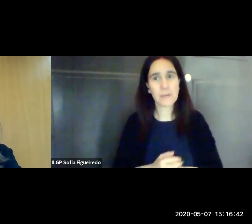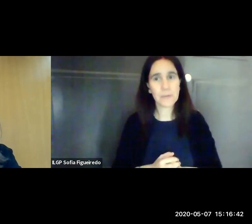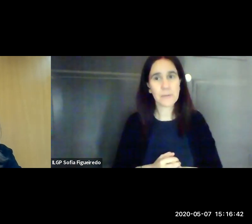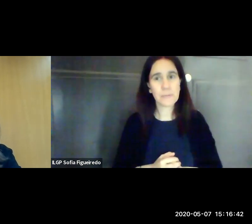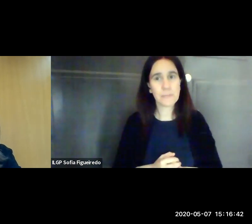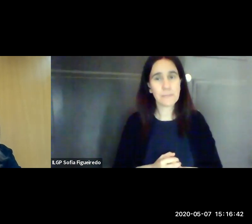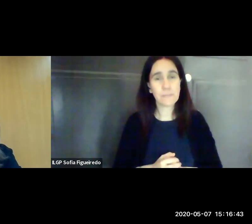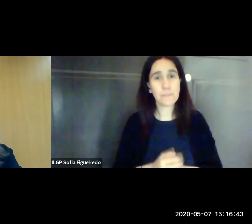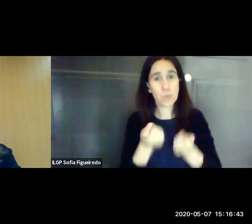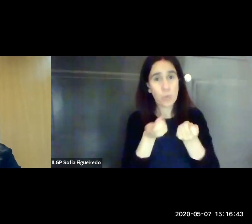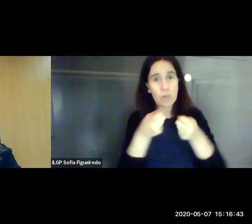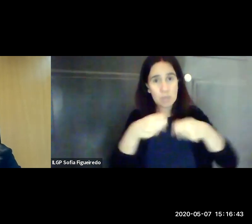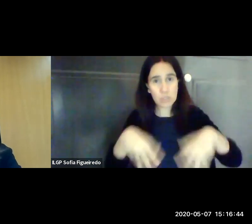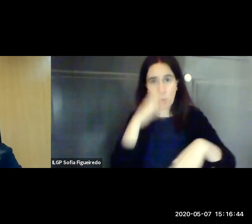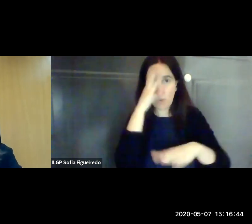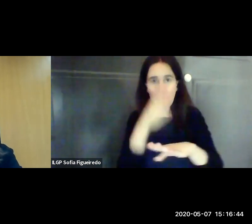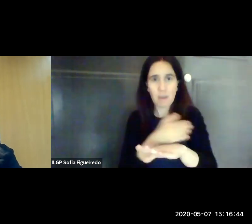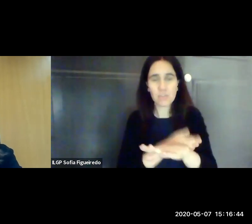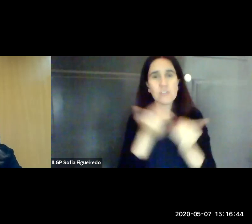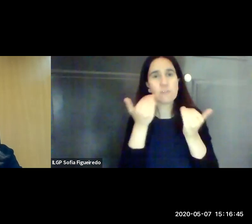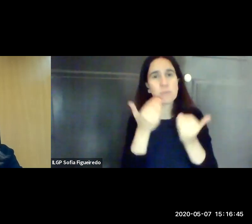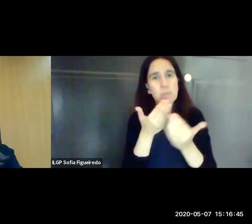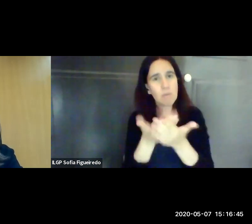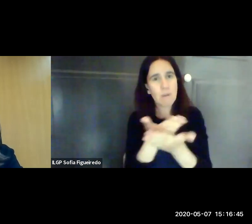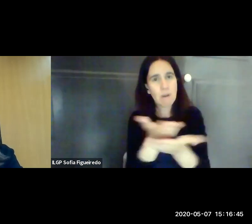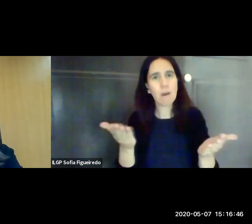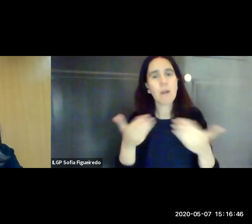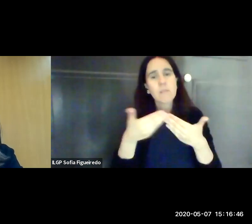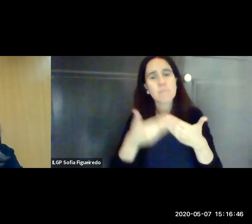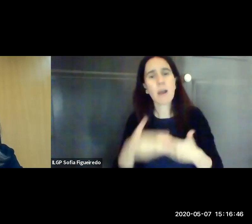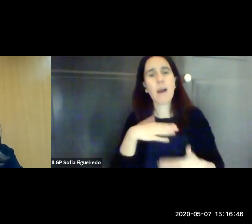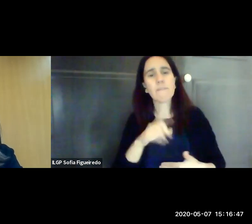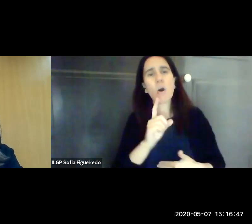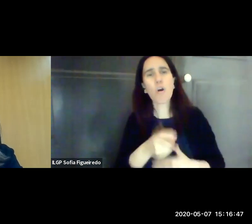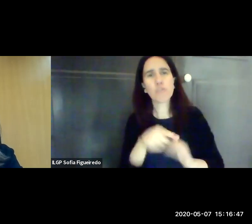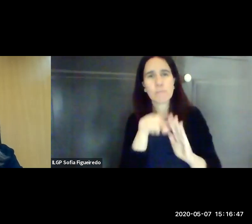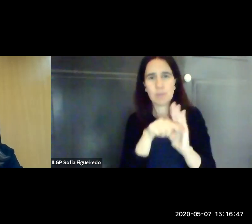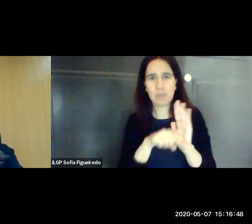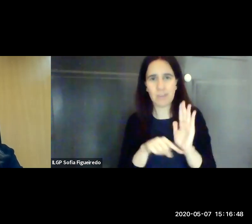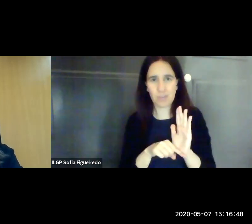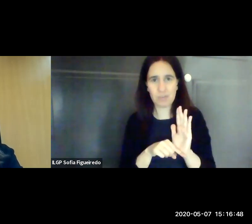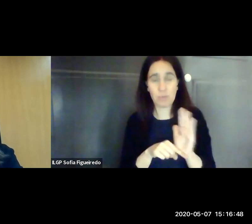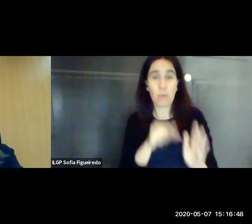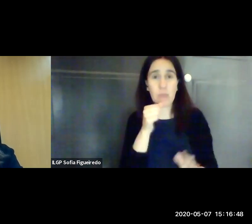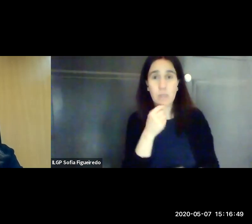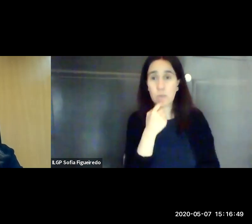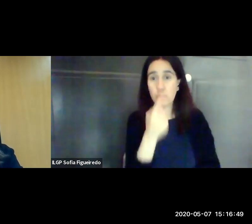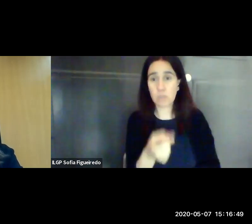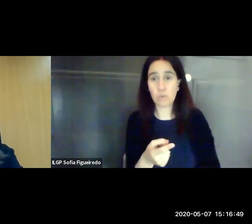do organismo estejam antecipadamente informados do que é que se pretende com essas medidas. Portanto, eu costumo dizer